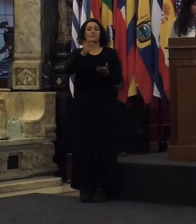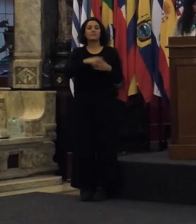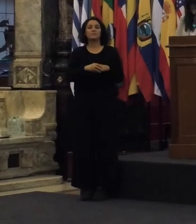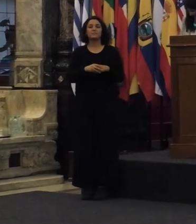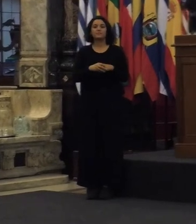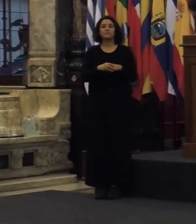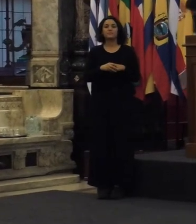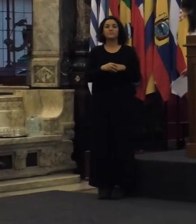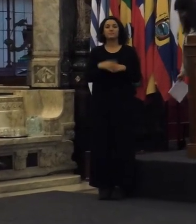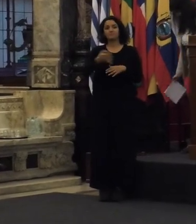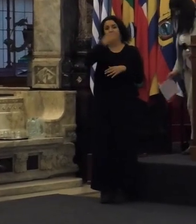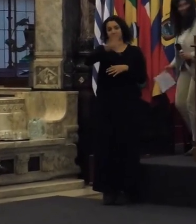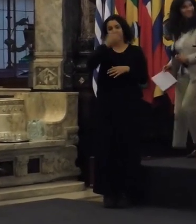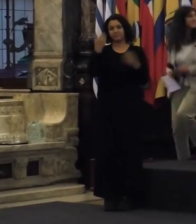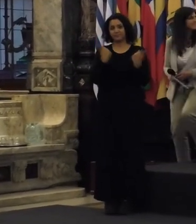a tu conferencia.